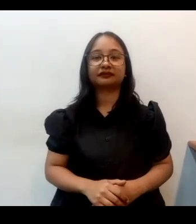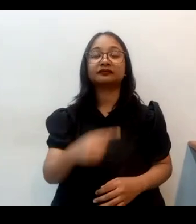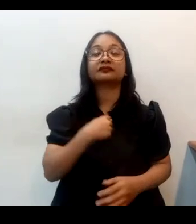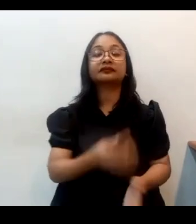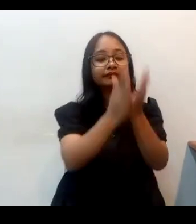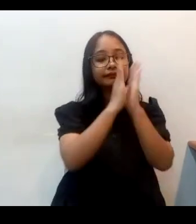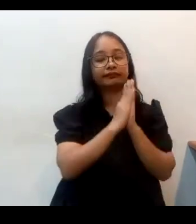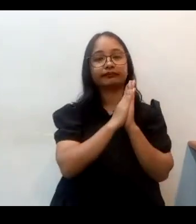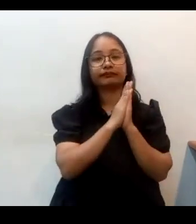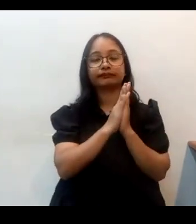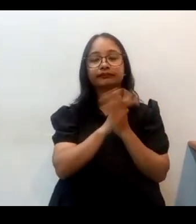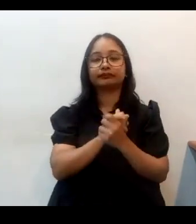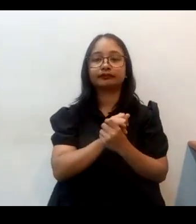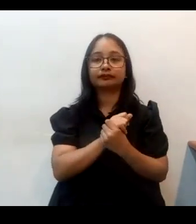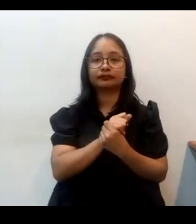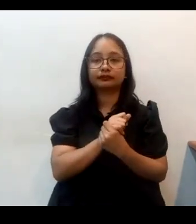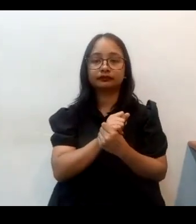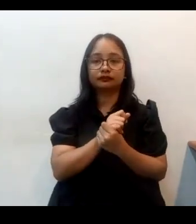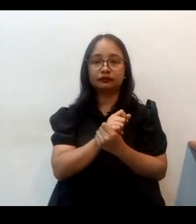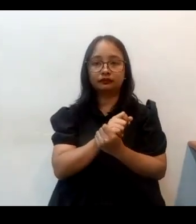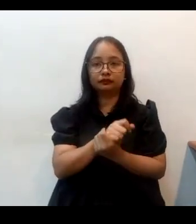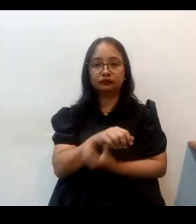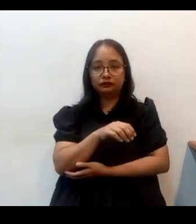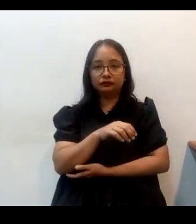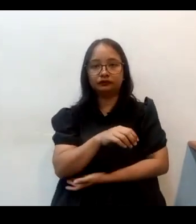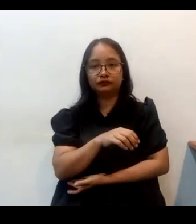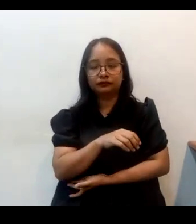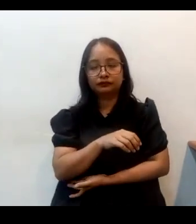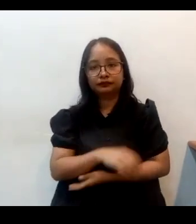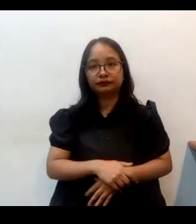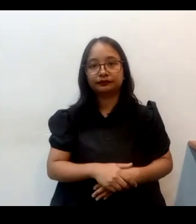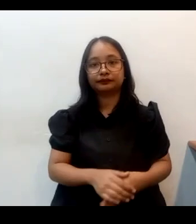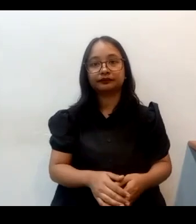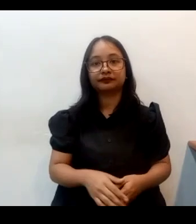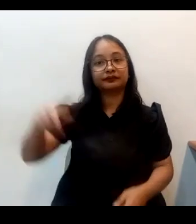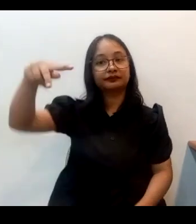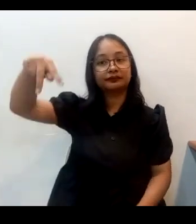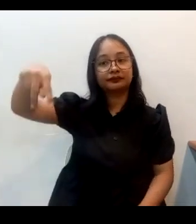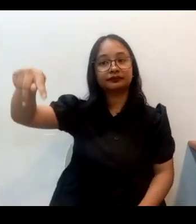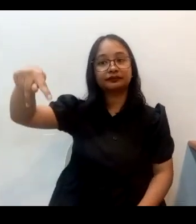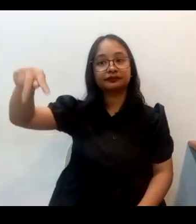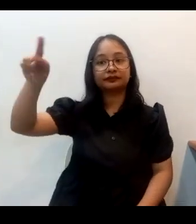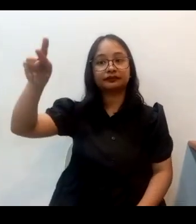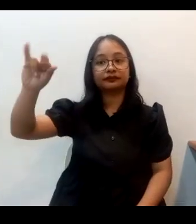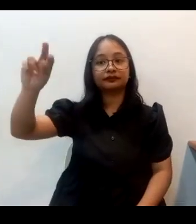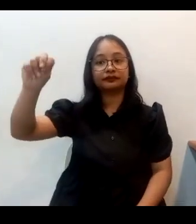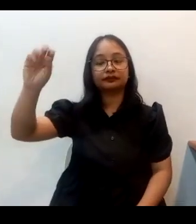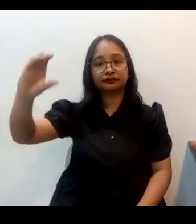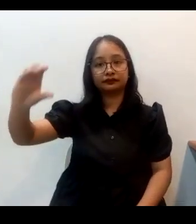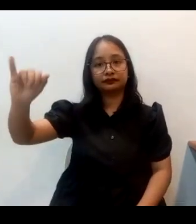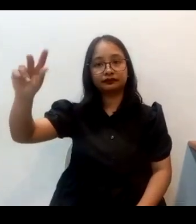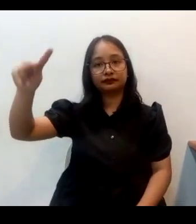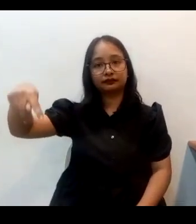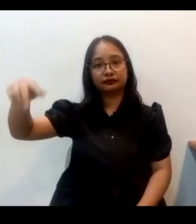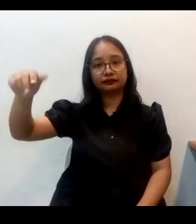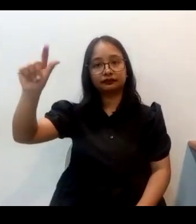Ngayon? Then he asked the principal, and principal called me. Kaya tinanong niya po yung principal at yung principal, tinawag ako.